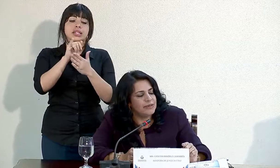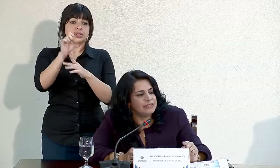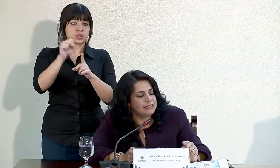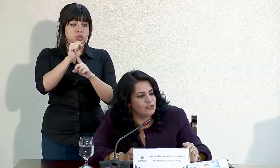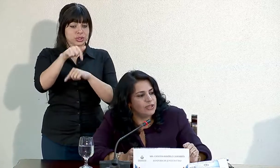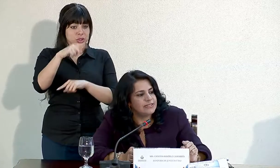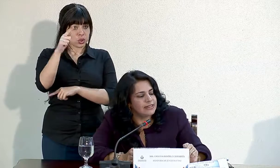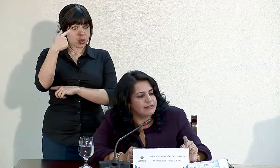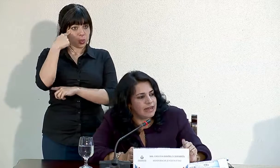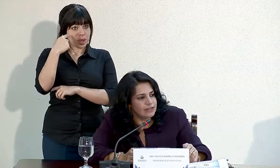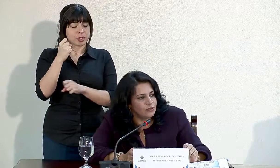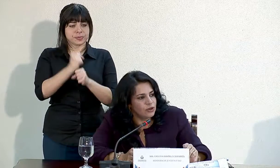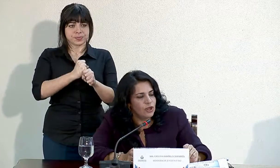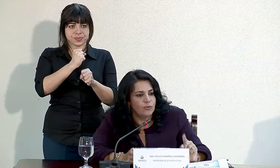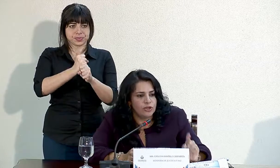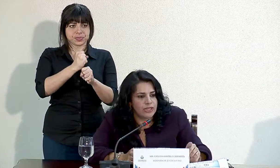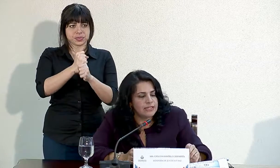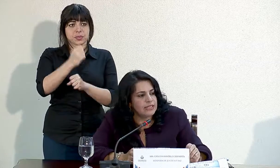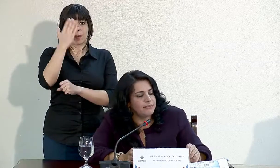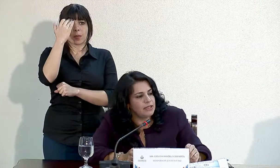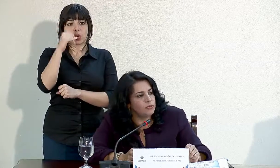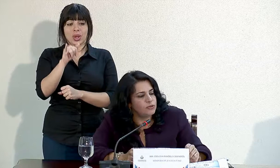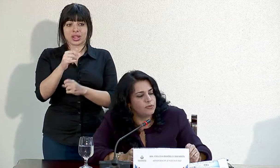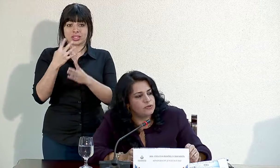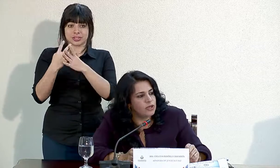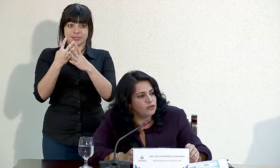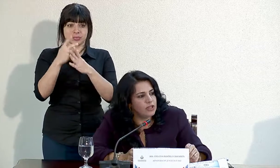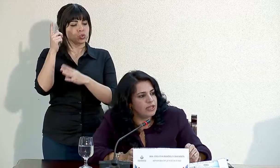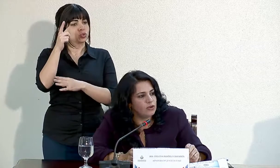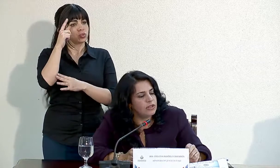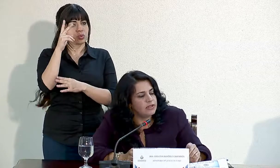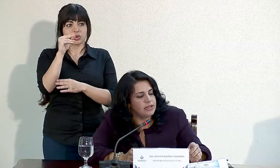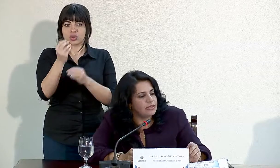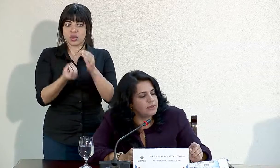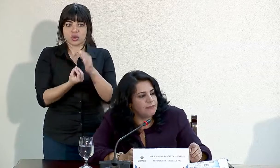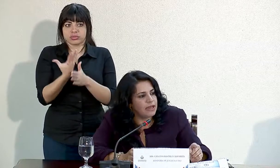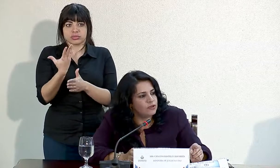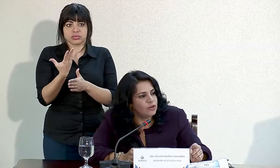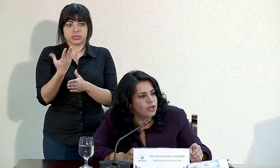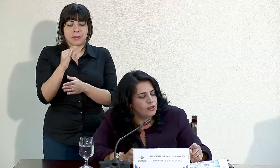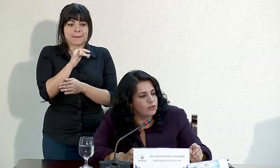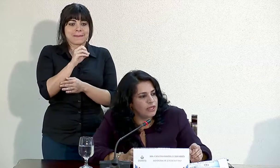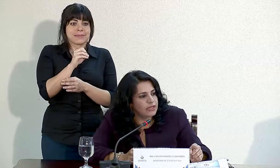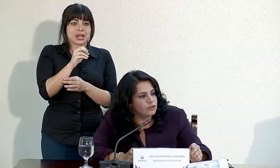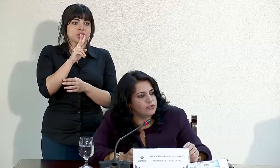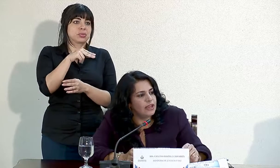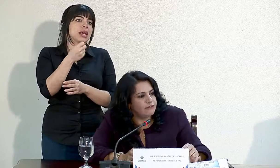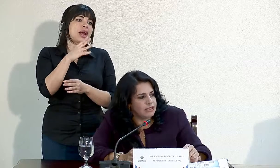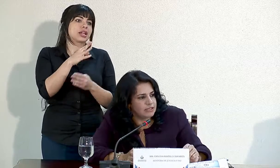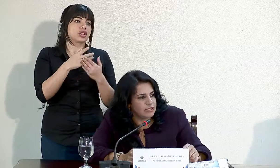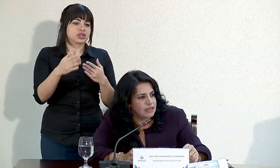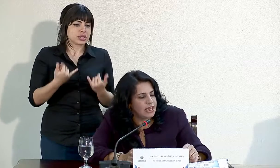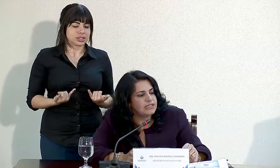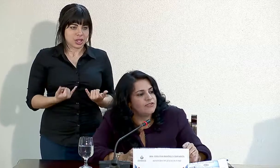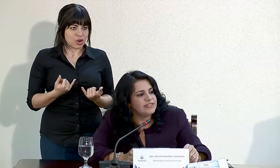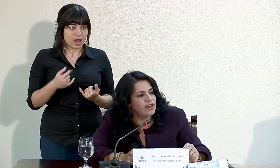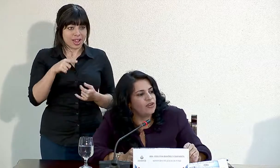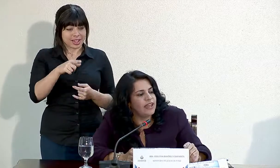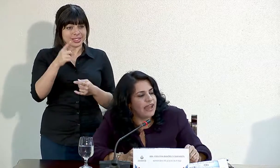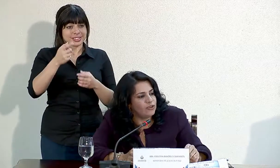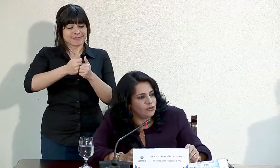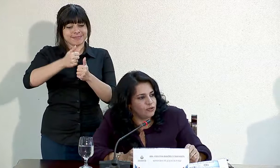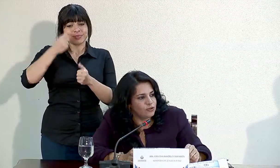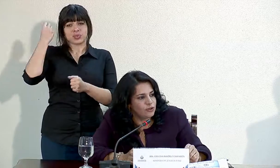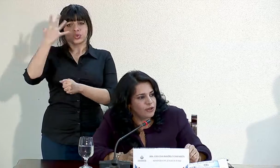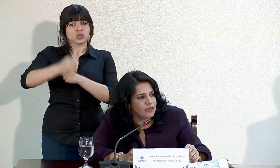esta administración está trabajando, porque ese hacinamiento, por supuesto, que no se generó de mayo 2014 a la fecha. Es el rezago